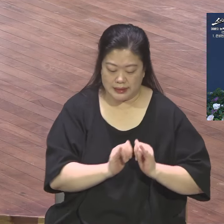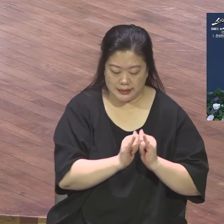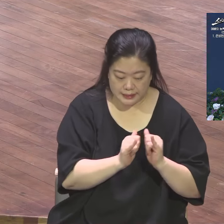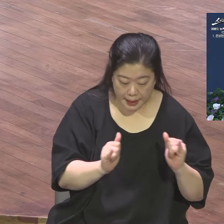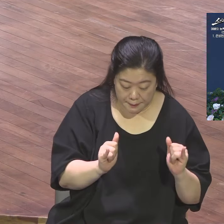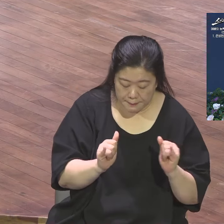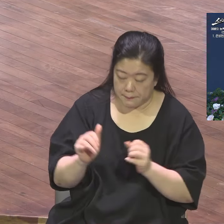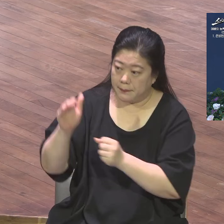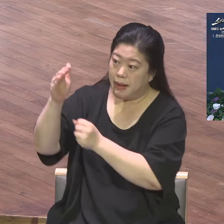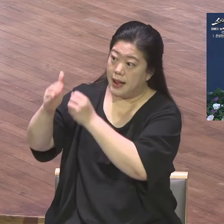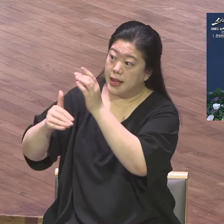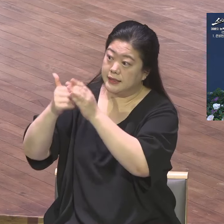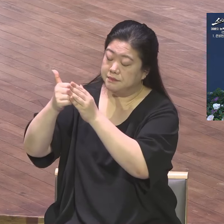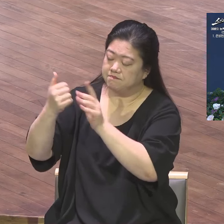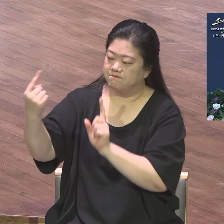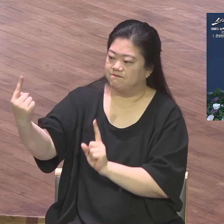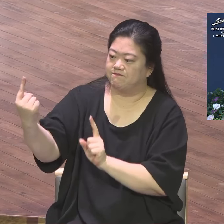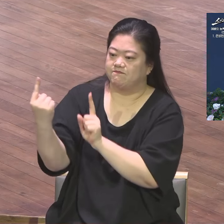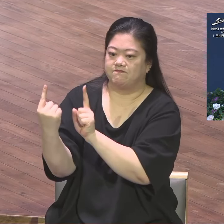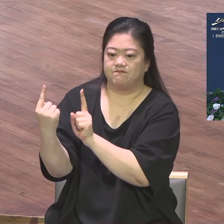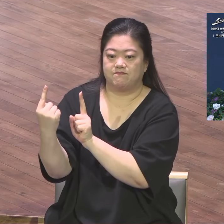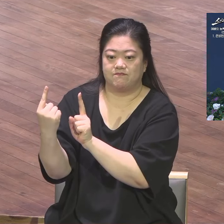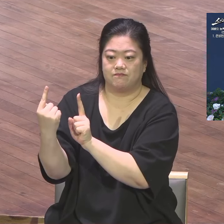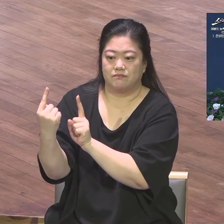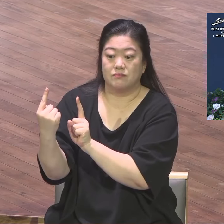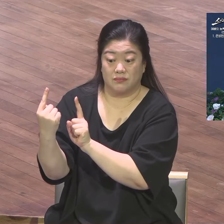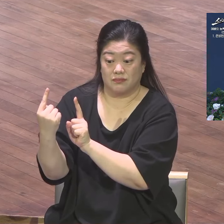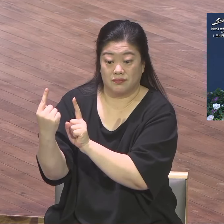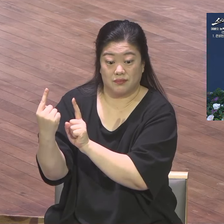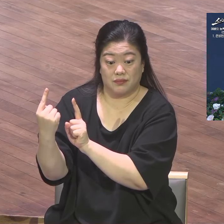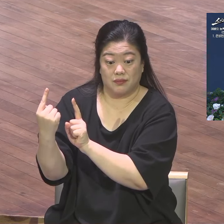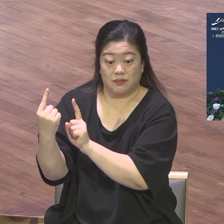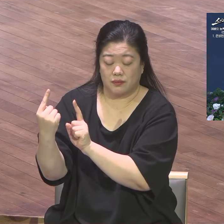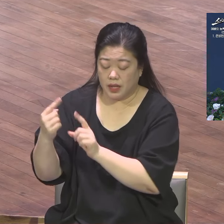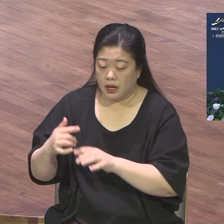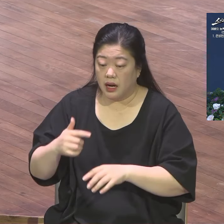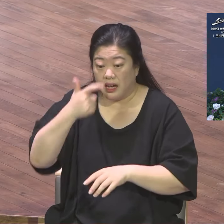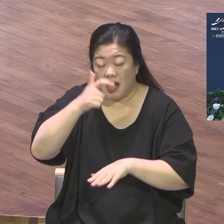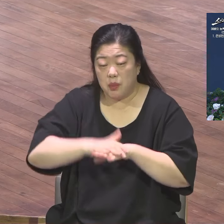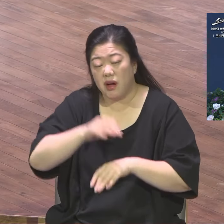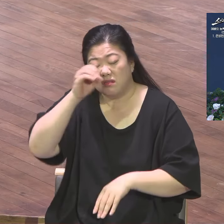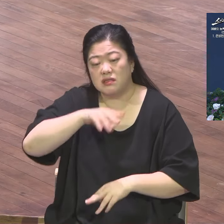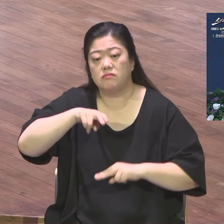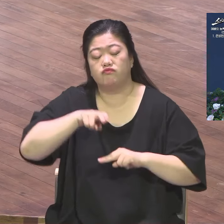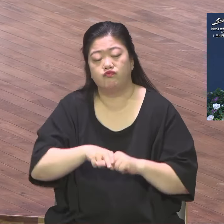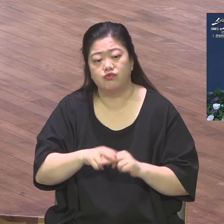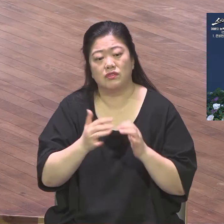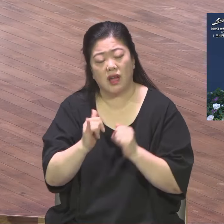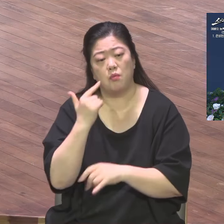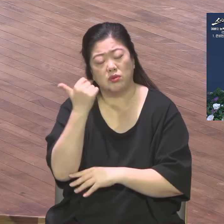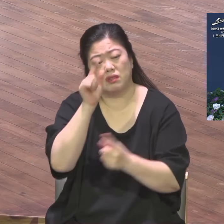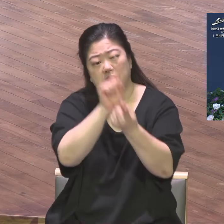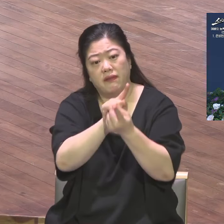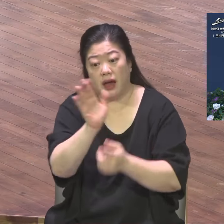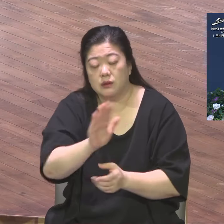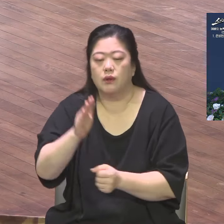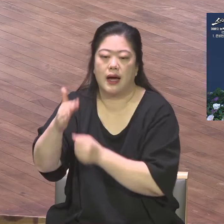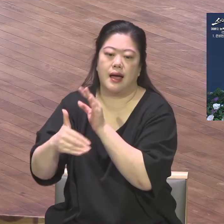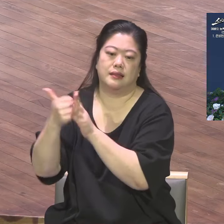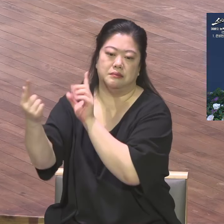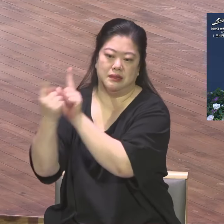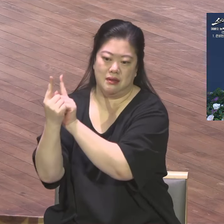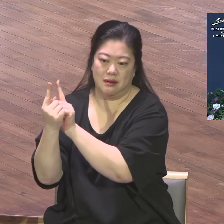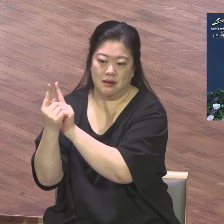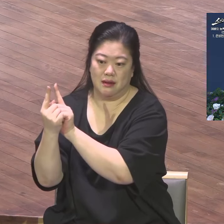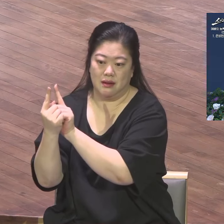이제를 보면 너는 하나님 앞에라는 표현이 있죠. 너는 하나님 앞에, 하나님 앞에. 이것이 바로